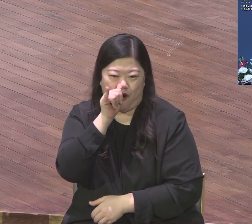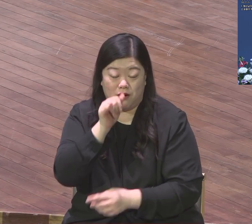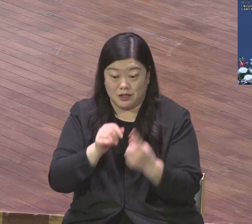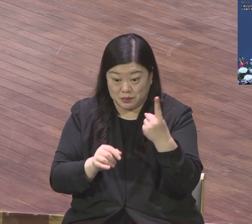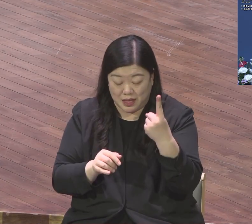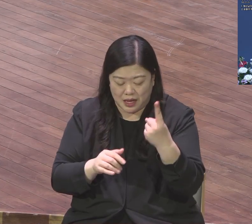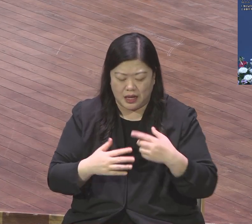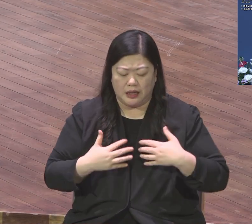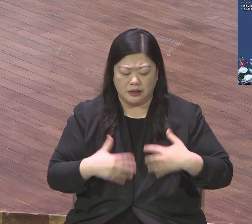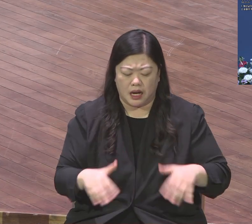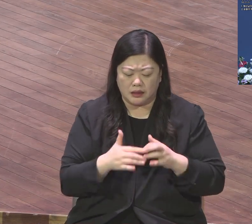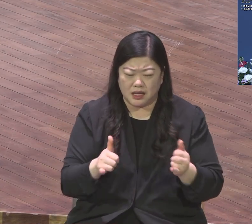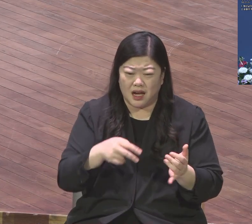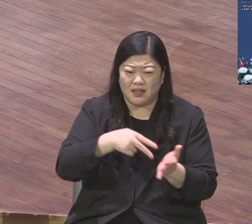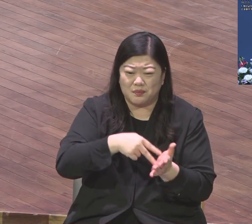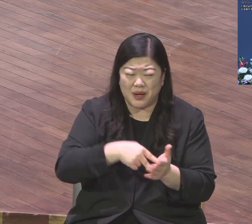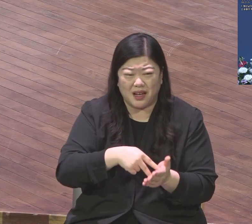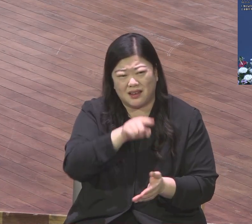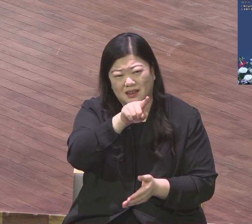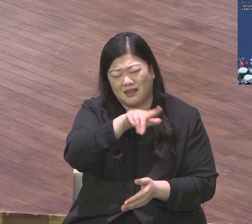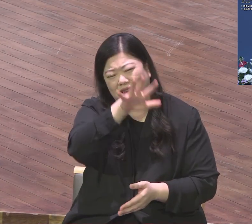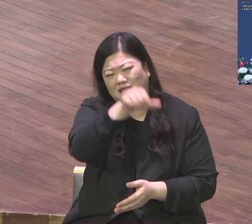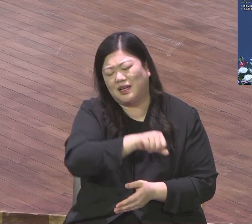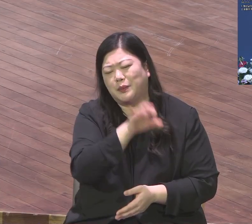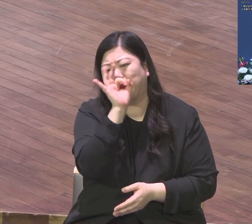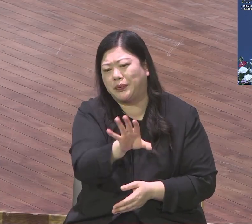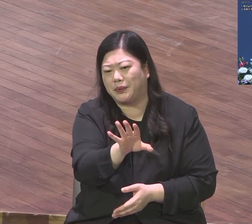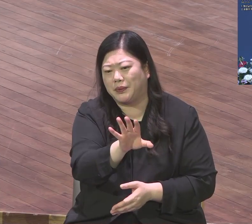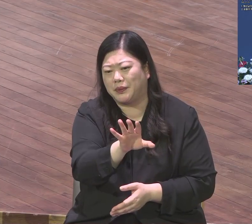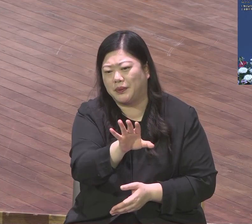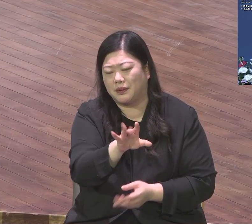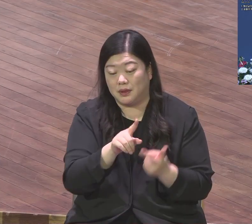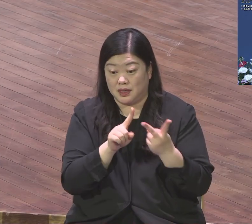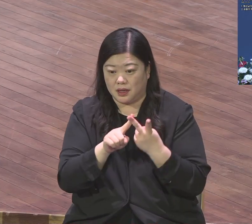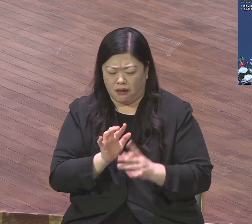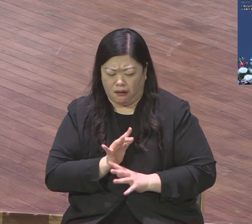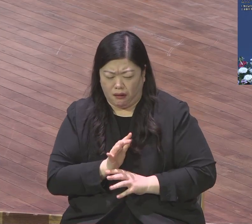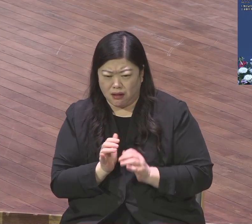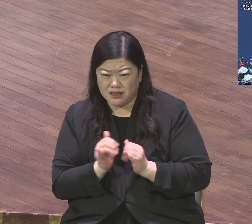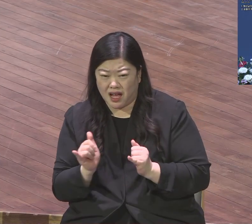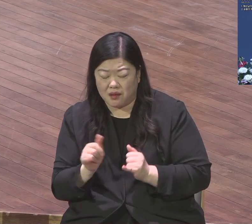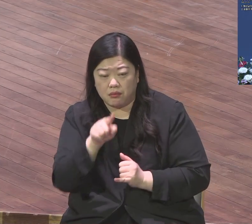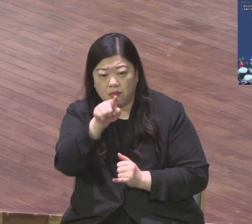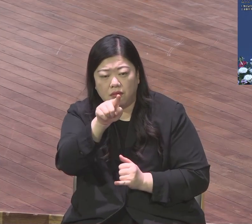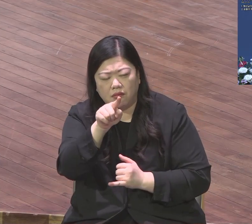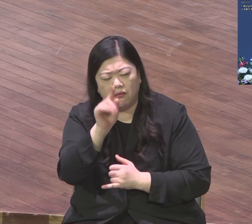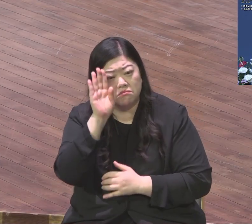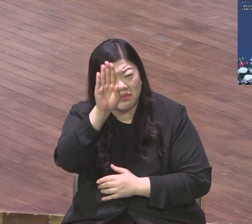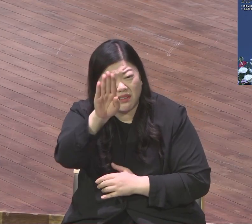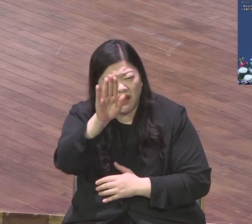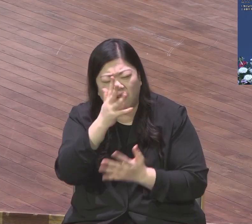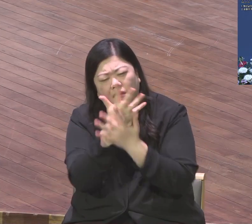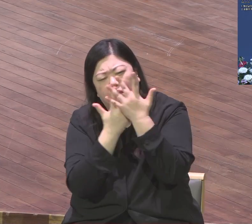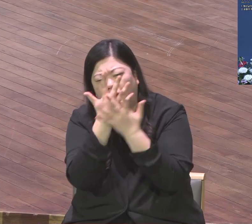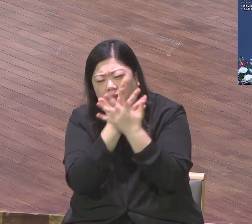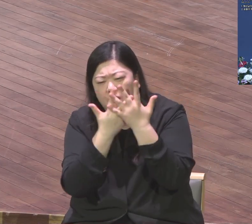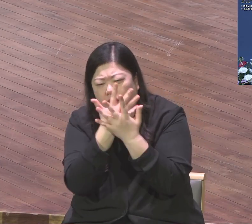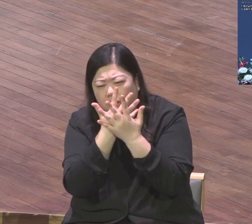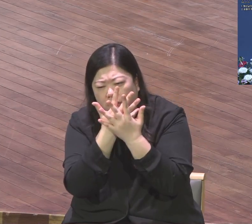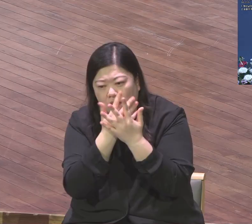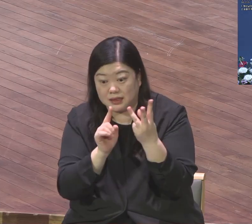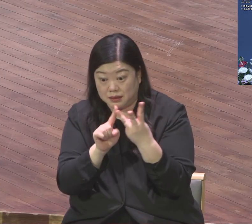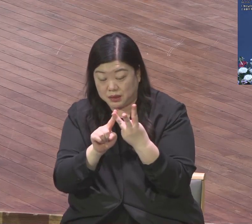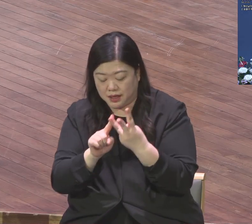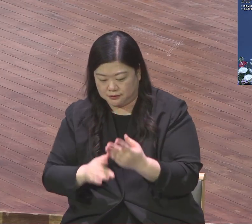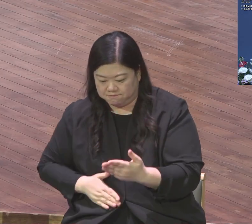약자들에게는 도달할 수 없는 것, 겁 많은 사람들에게는 미지의 것, 그러나 용감한